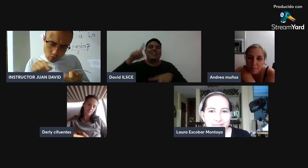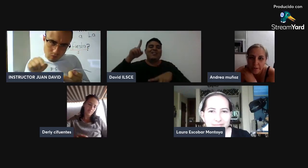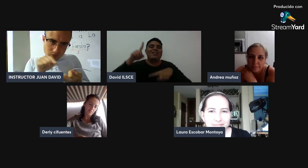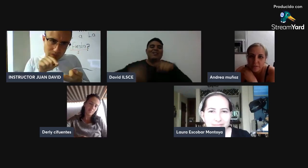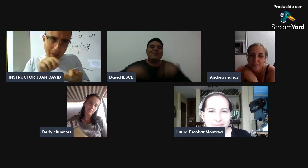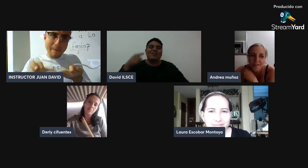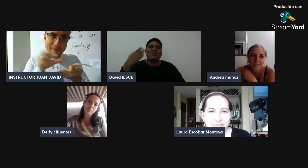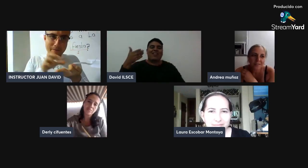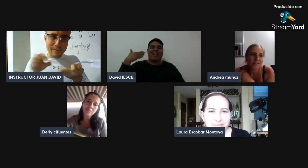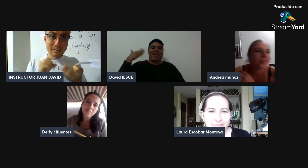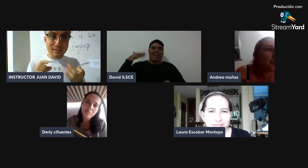prácticas